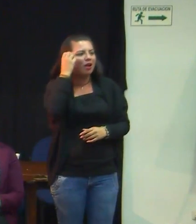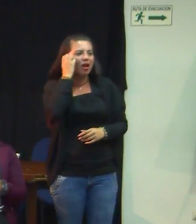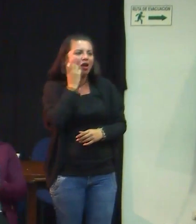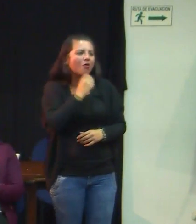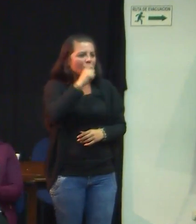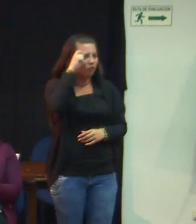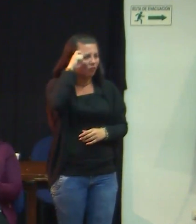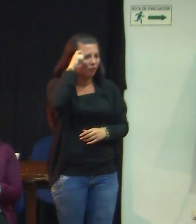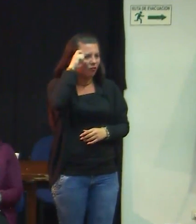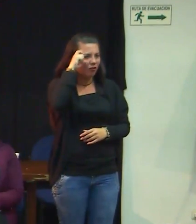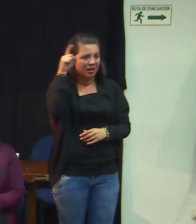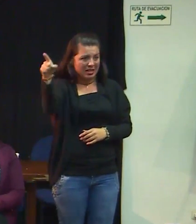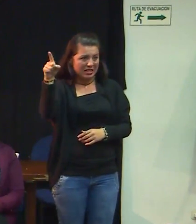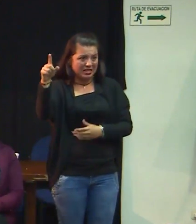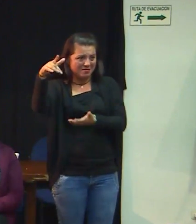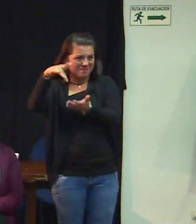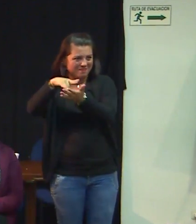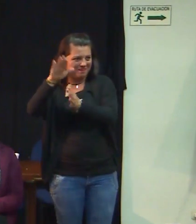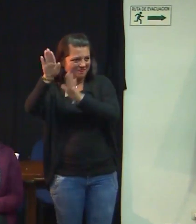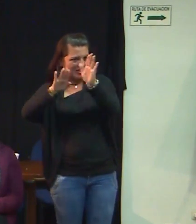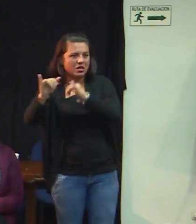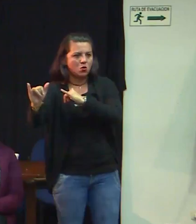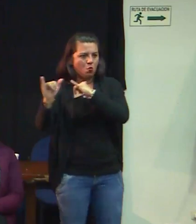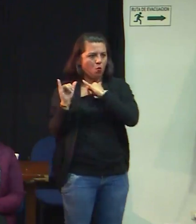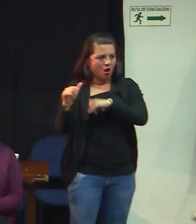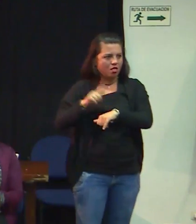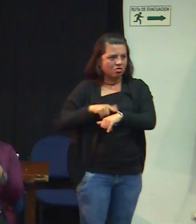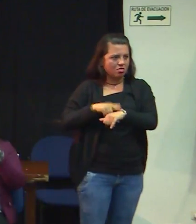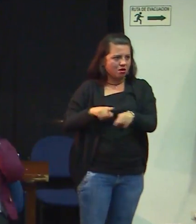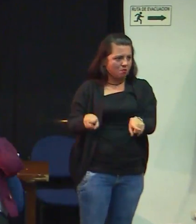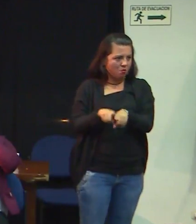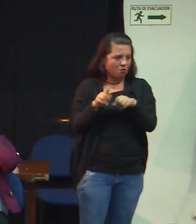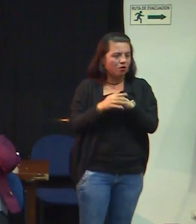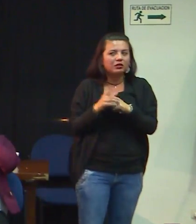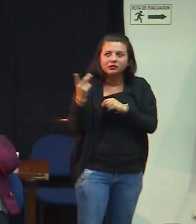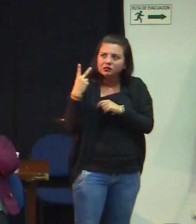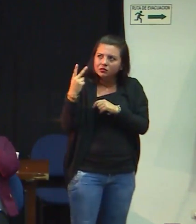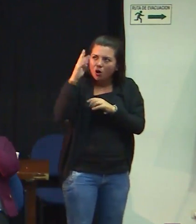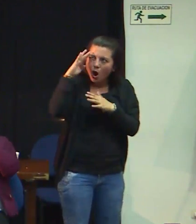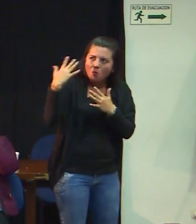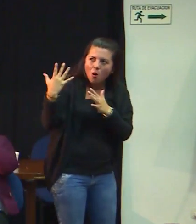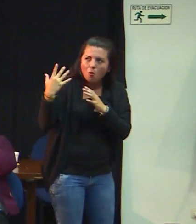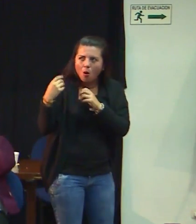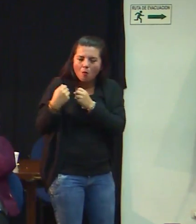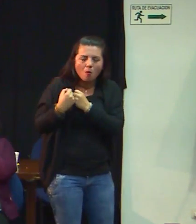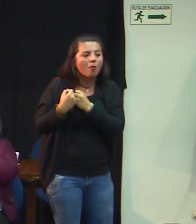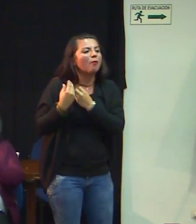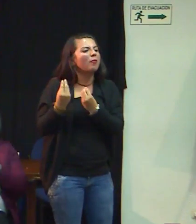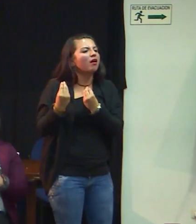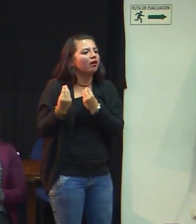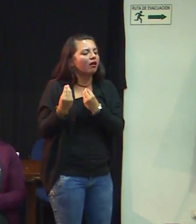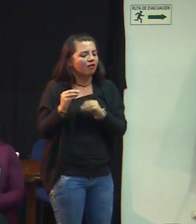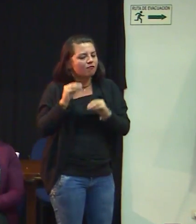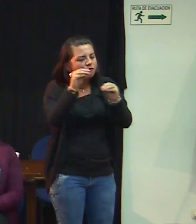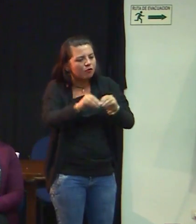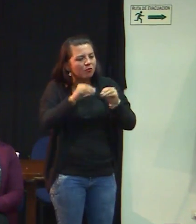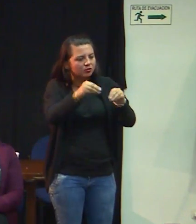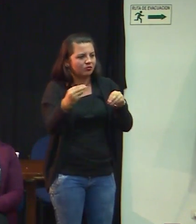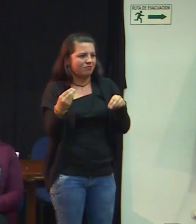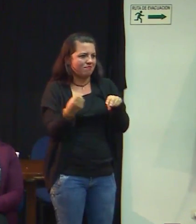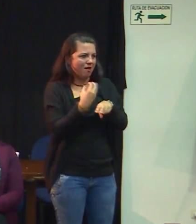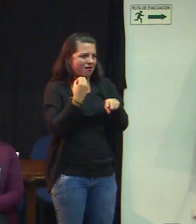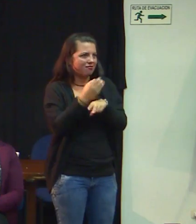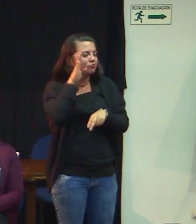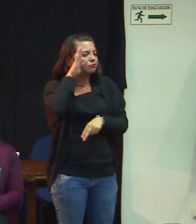y se hizo un trabajo conjunto en cuanto a la formación de maestros para una Colombia en paz. En ese sentido,